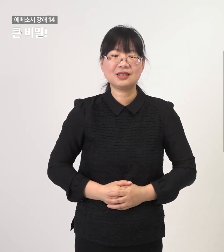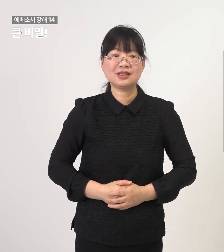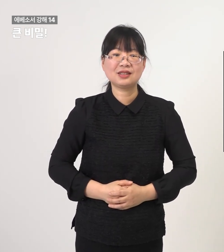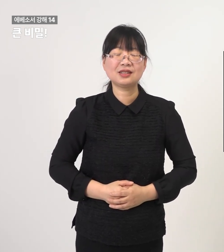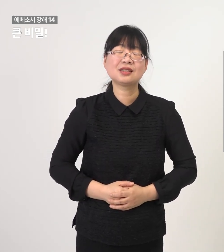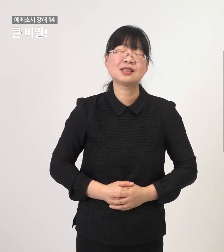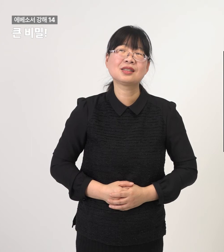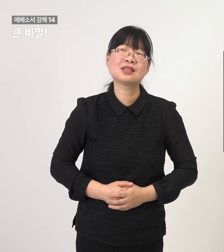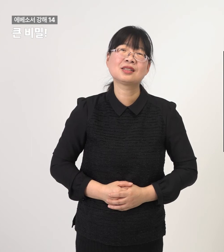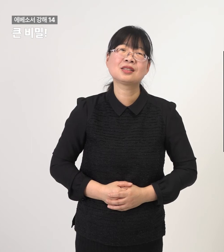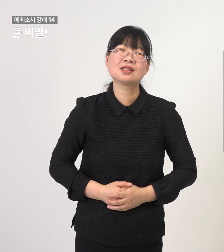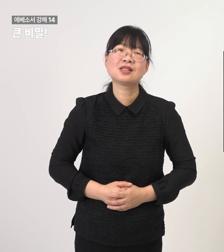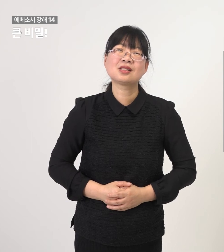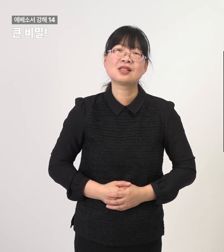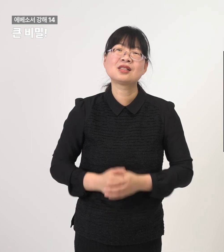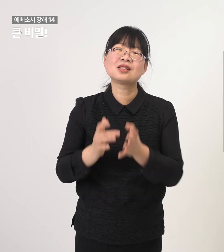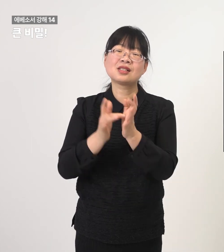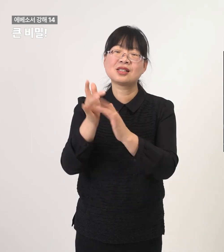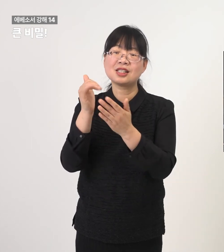그가 오신 이유